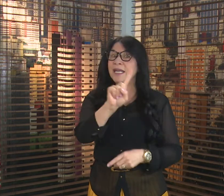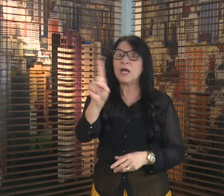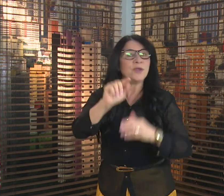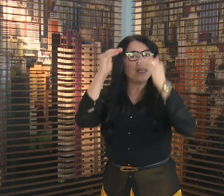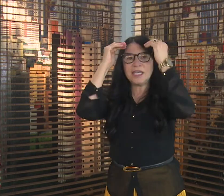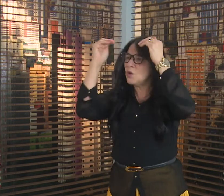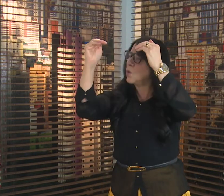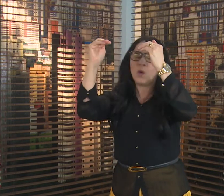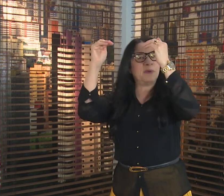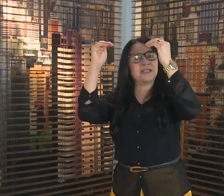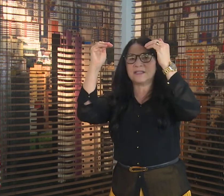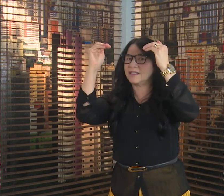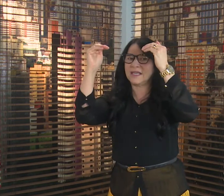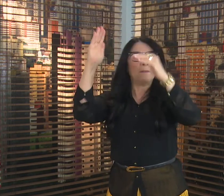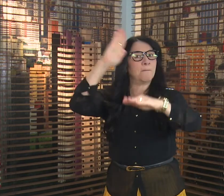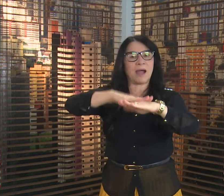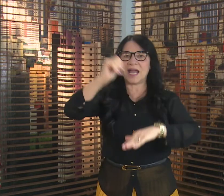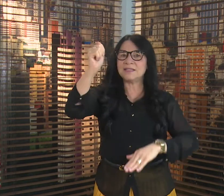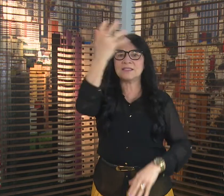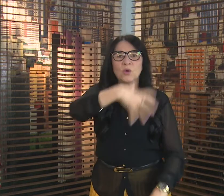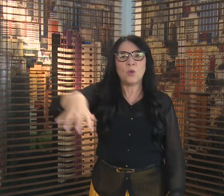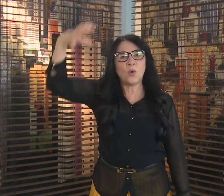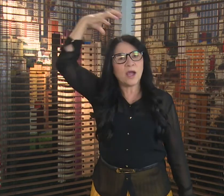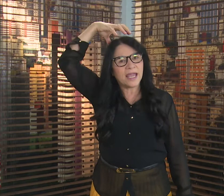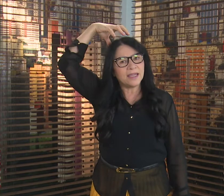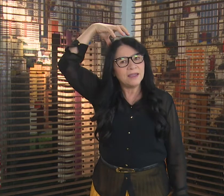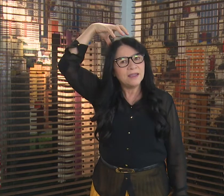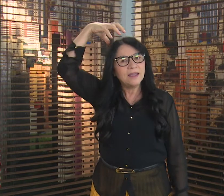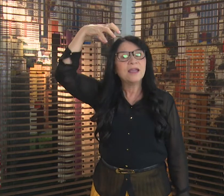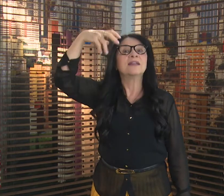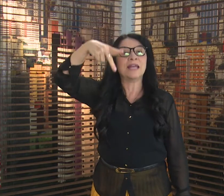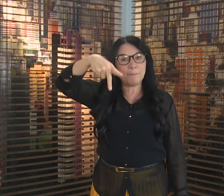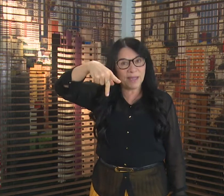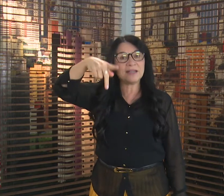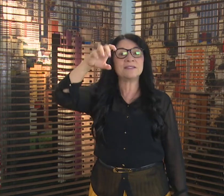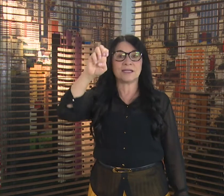não iriam obedecer mais o rei da Pérsia.